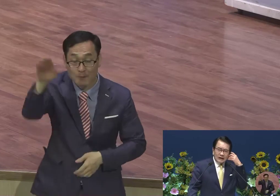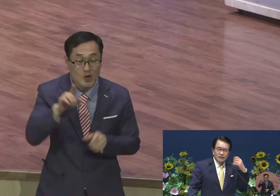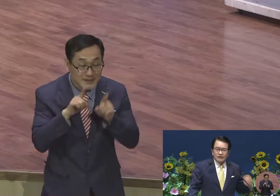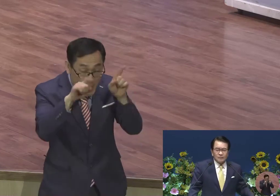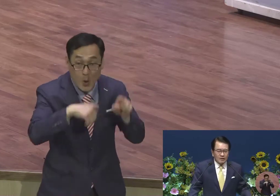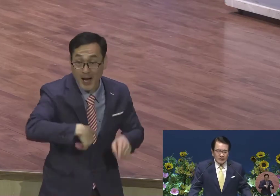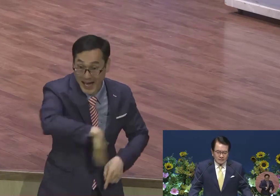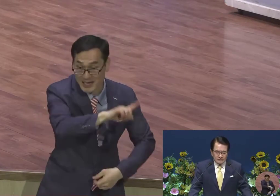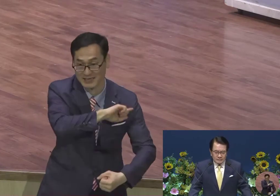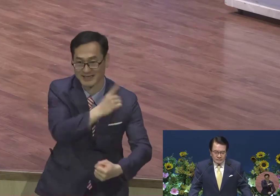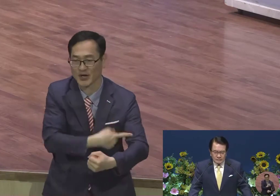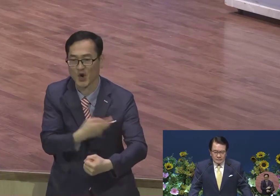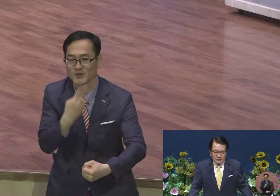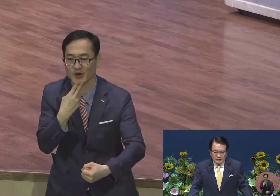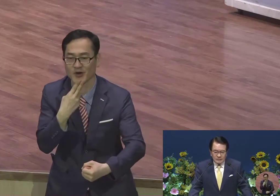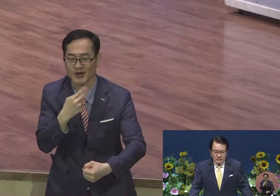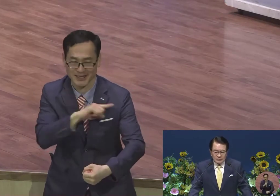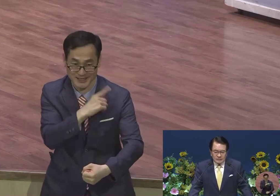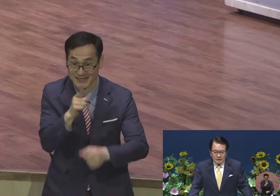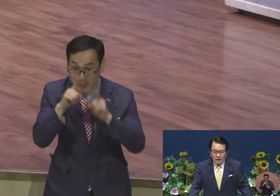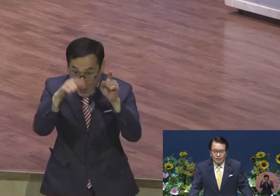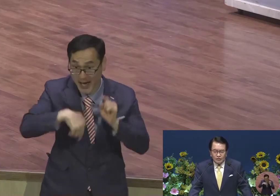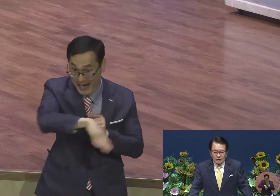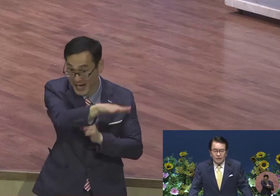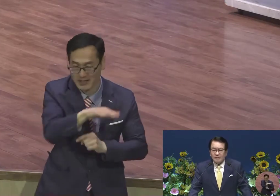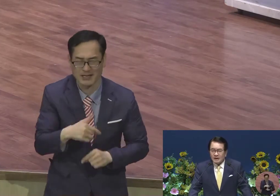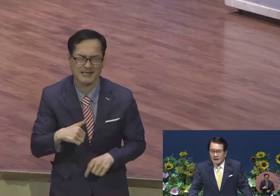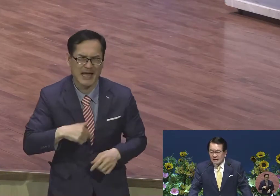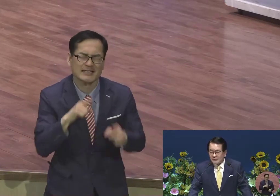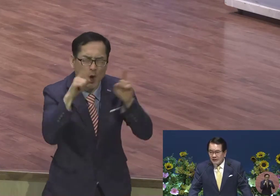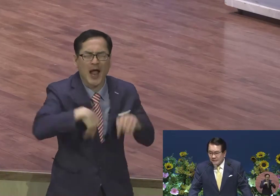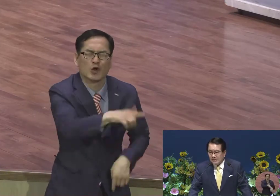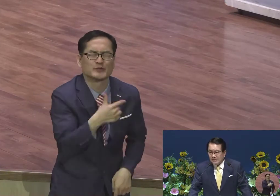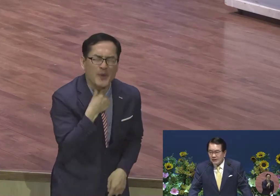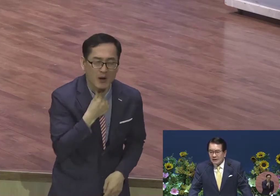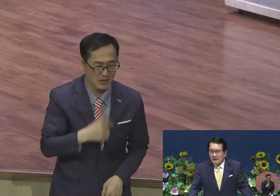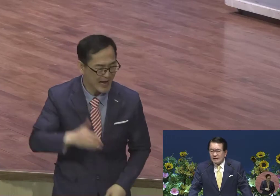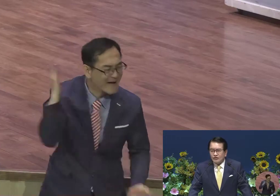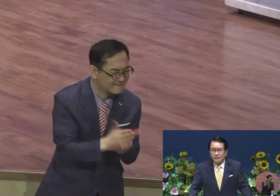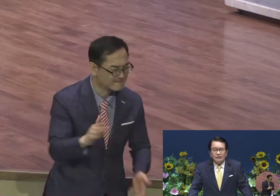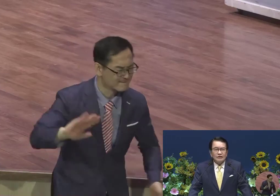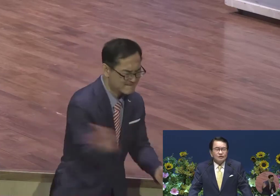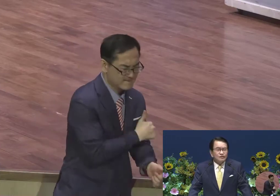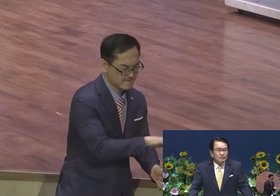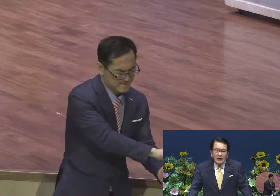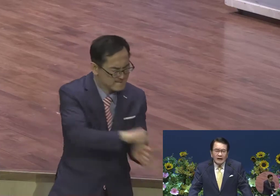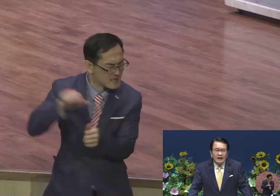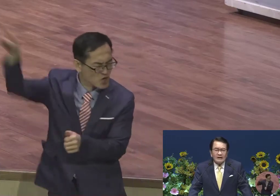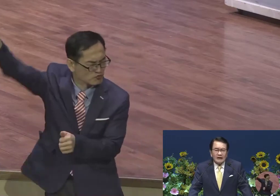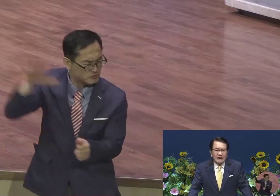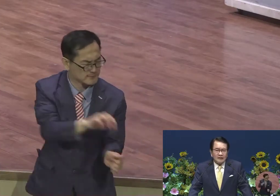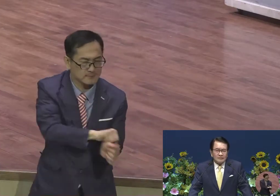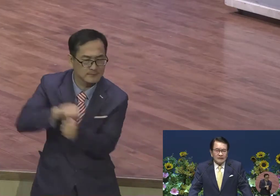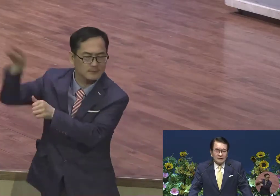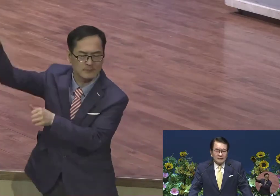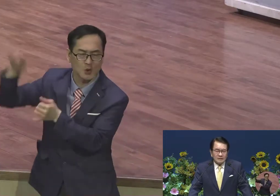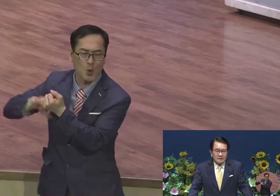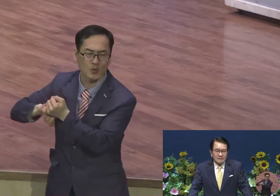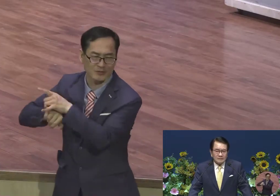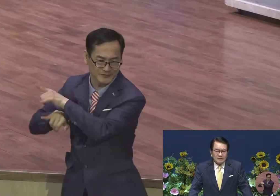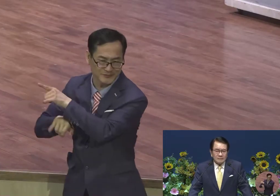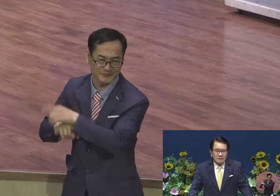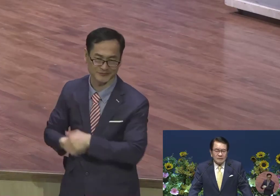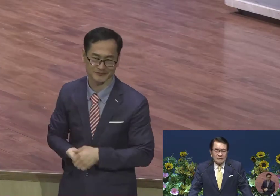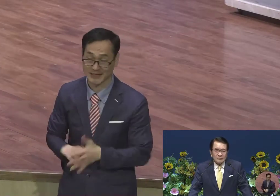갈 거야 해도 지옥 못 가요 천국 시민권 받았기 때문에 아멘 예수 믿는 순간에 하나님 장이